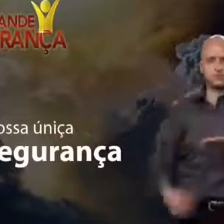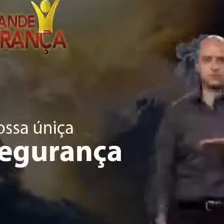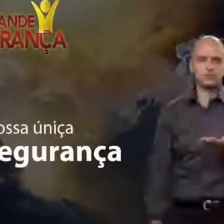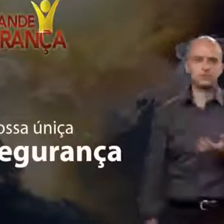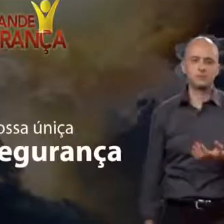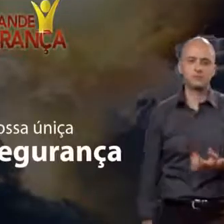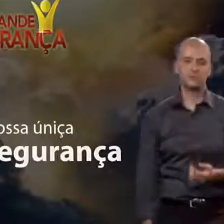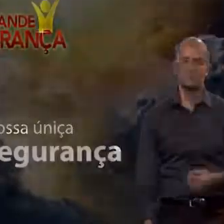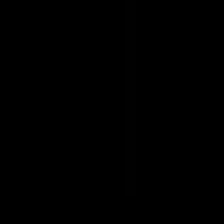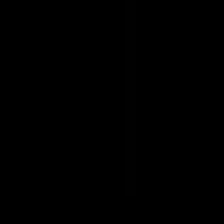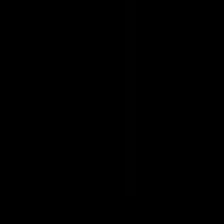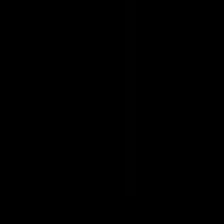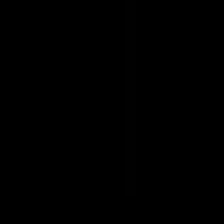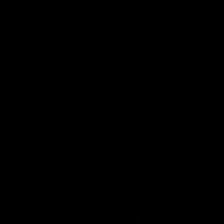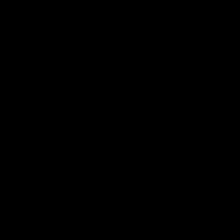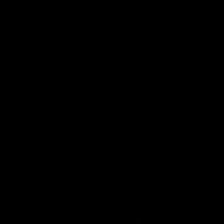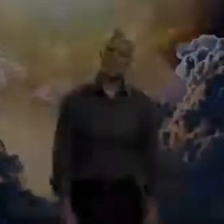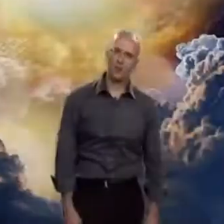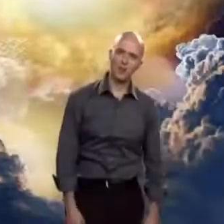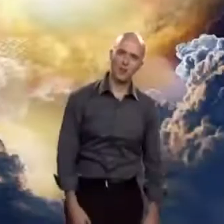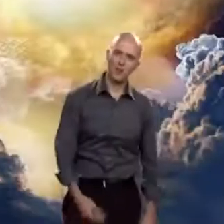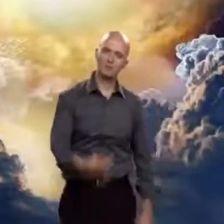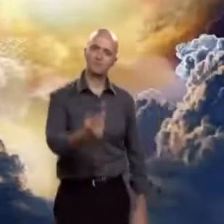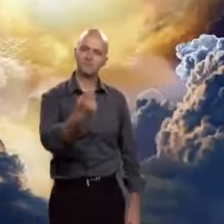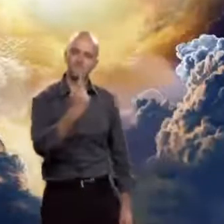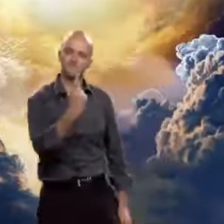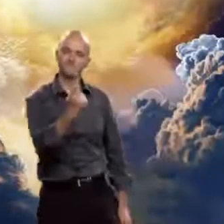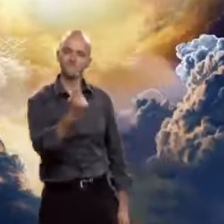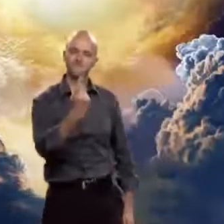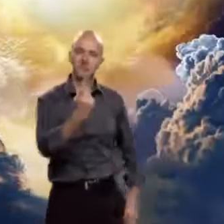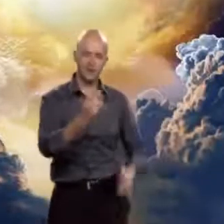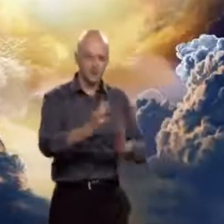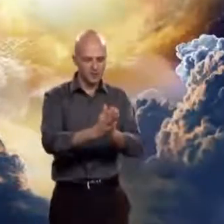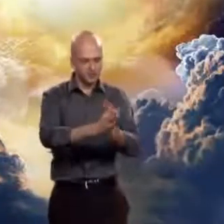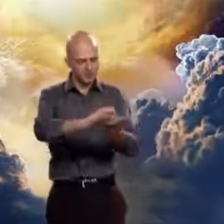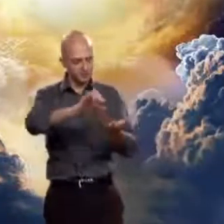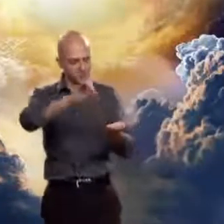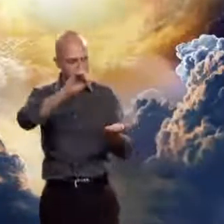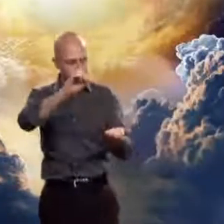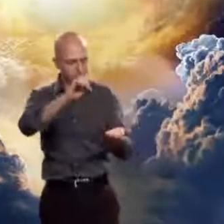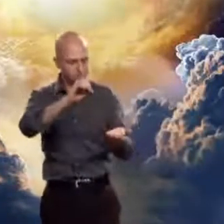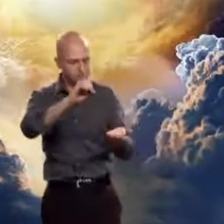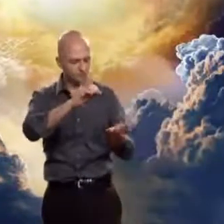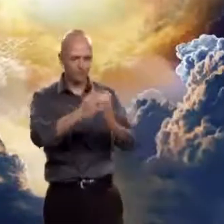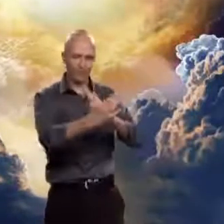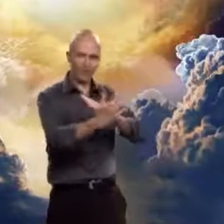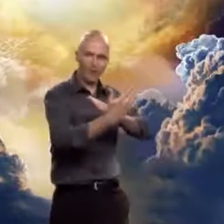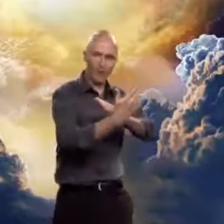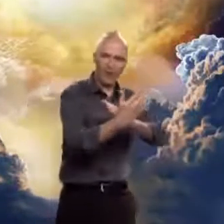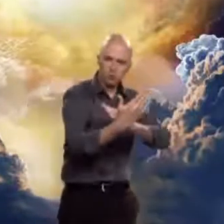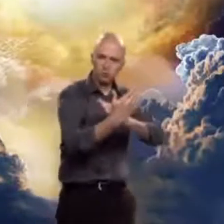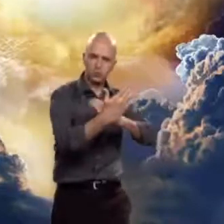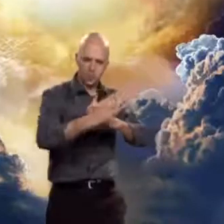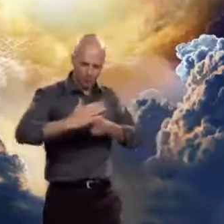Capítulo 6. Nossa única segurança. Somos encaminhados à Bíblia como a proteção contra o